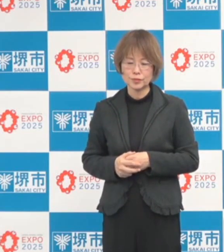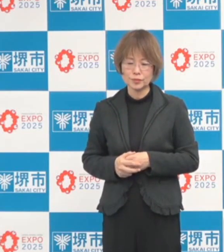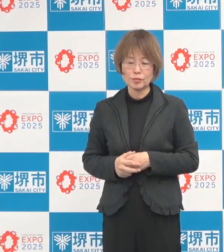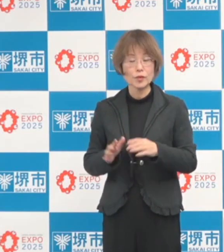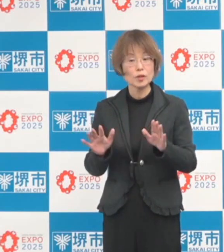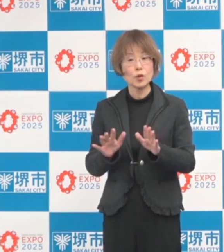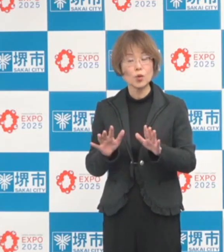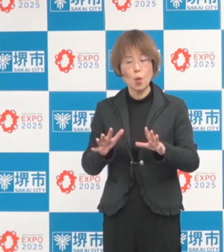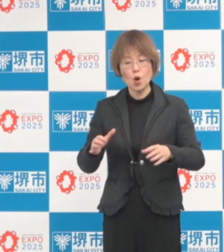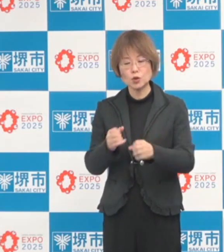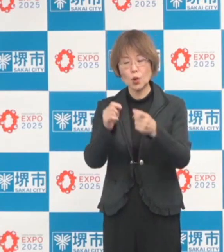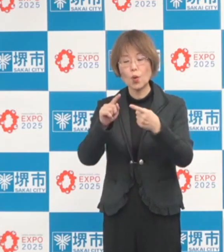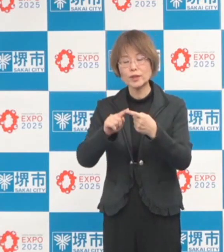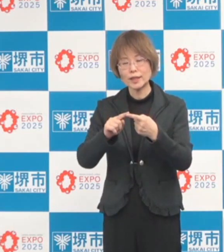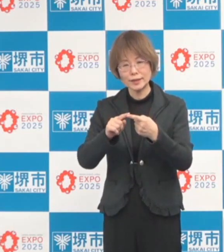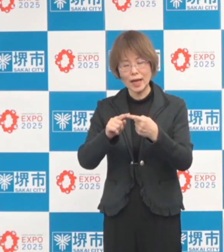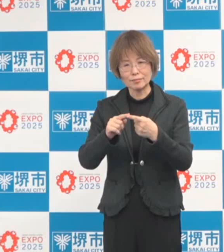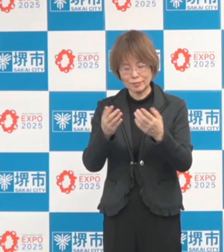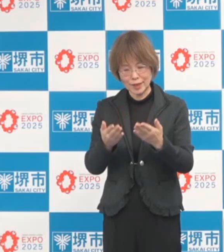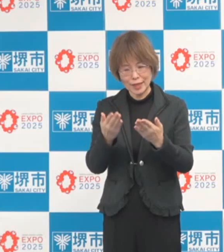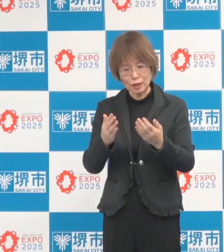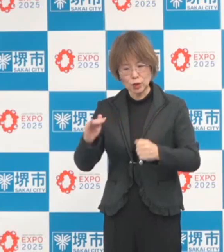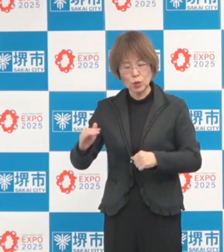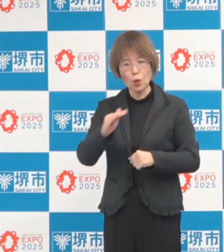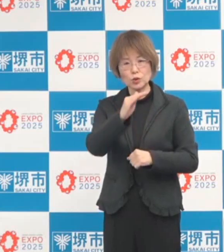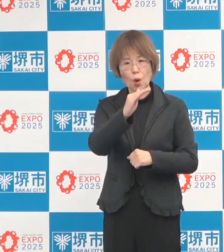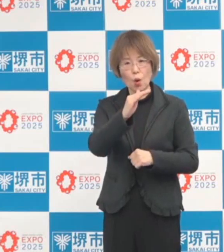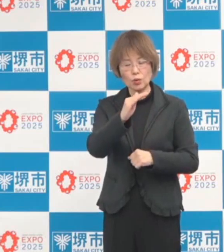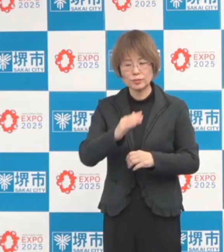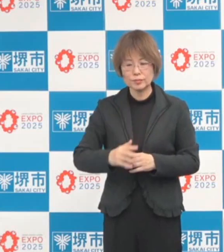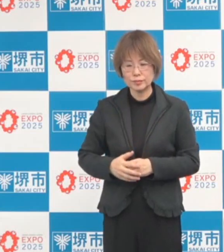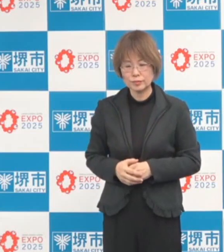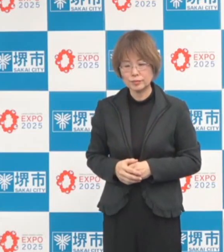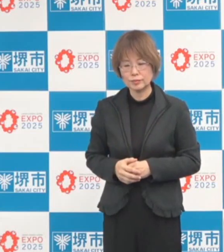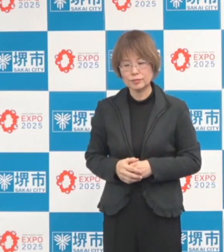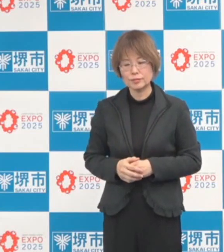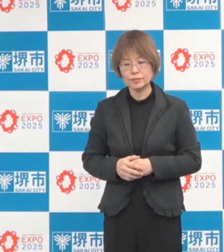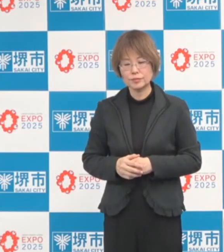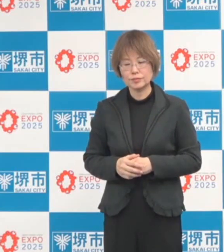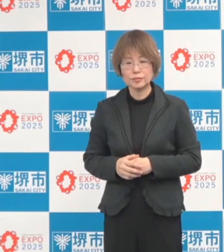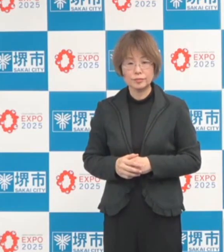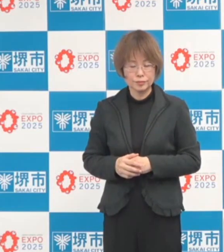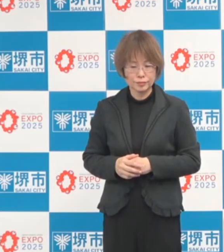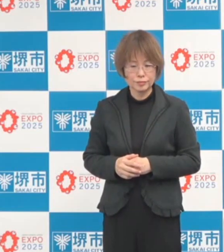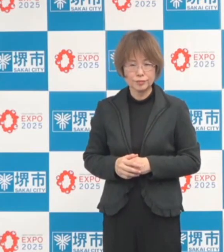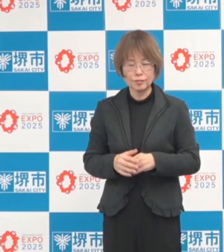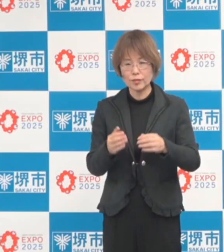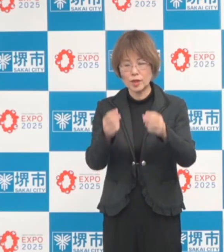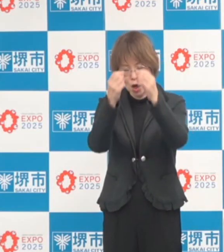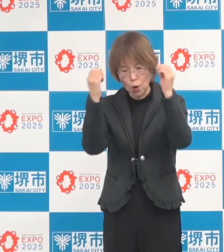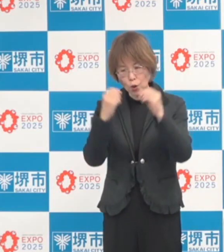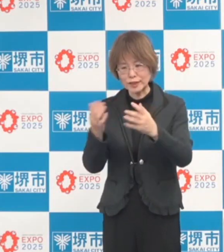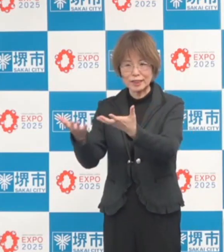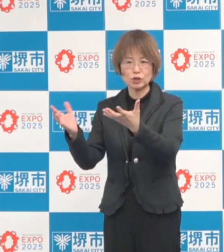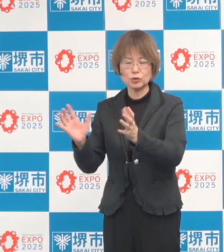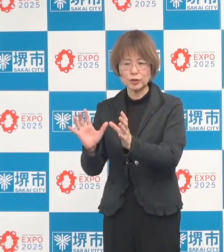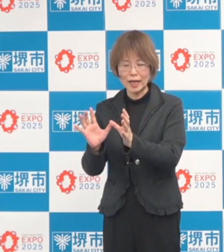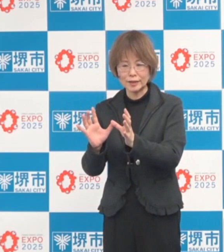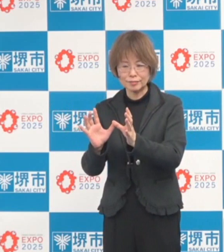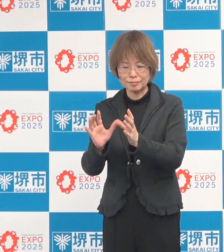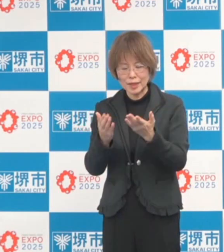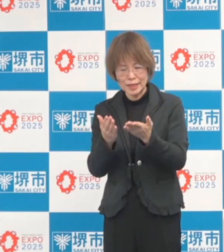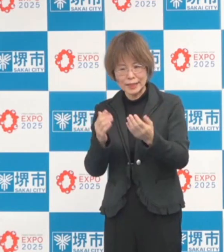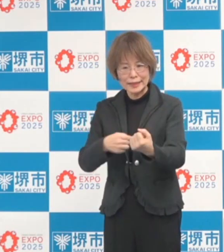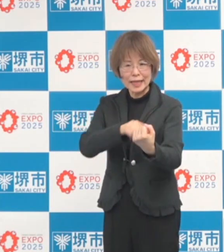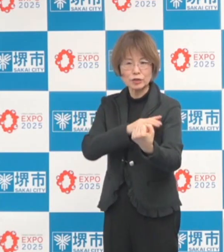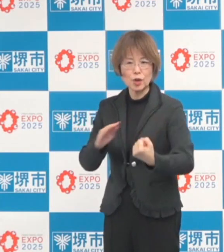子どもの総合的な学力の向上につきましては、個人と集団の学力の伸びを把握・分析ができ